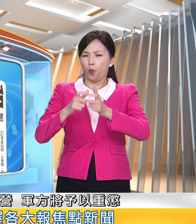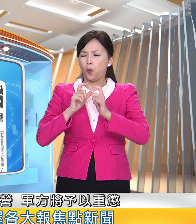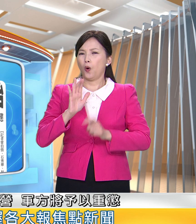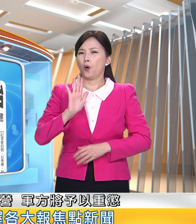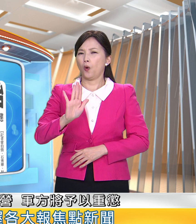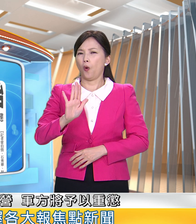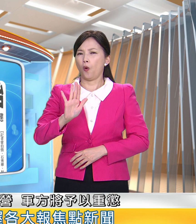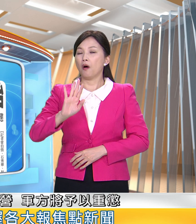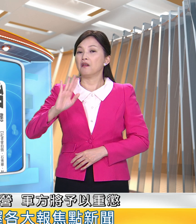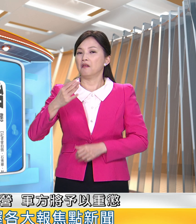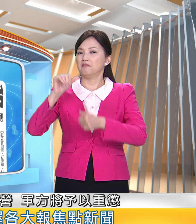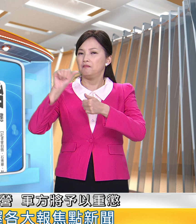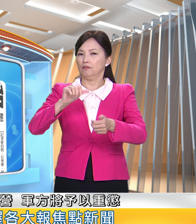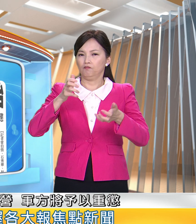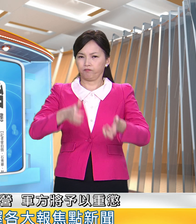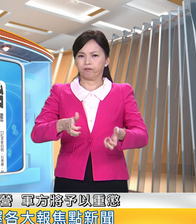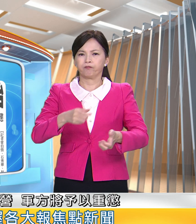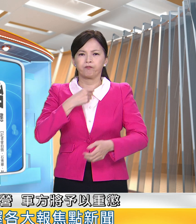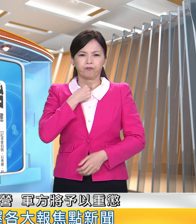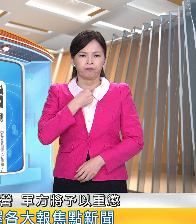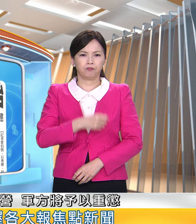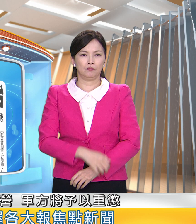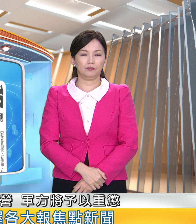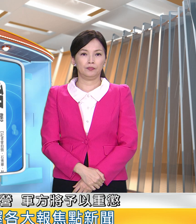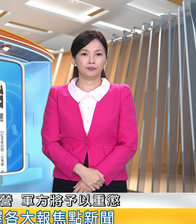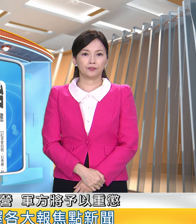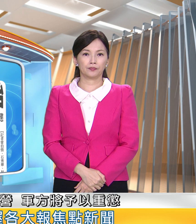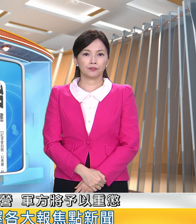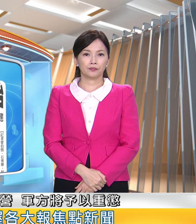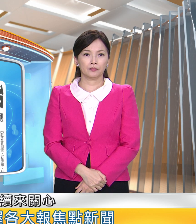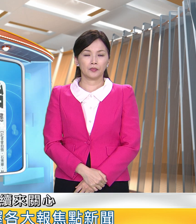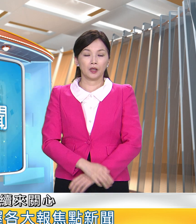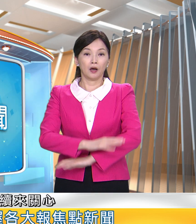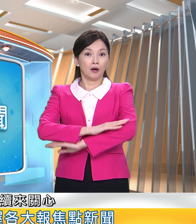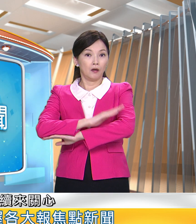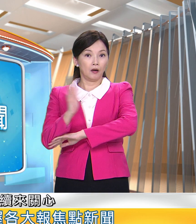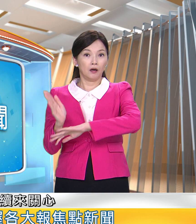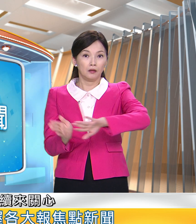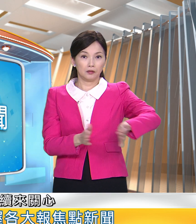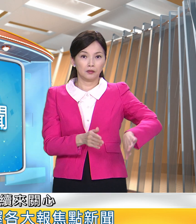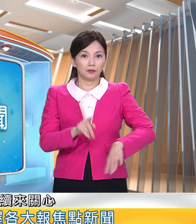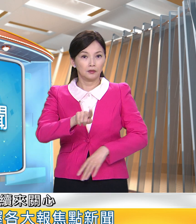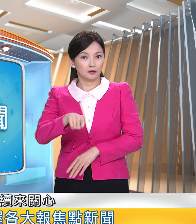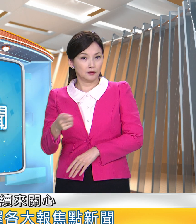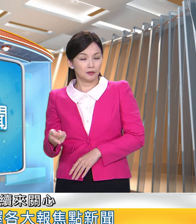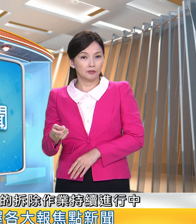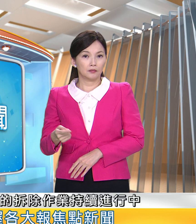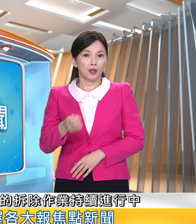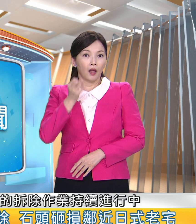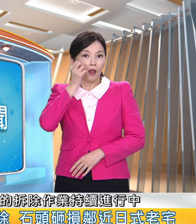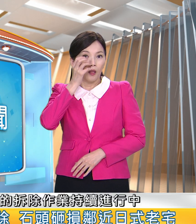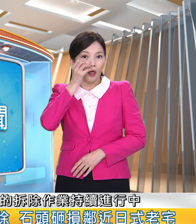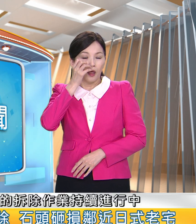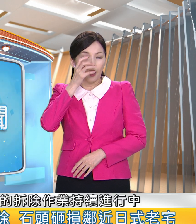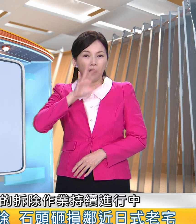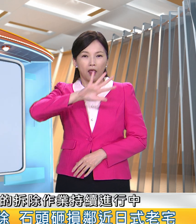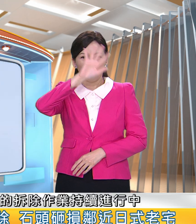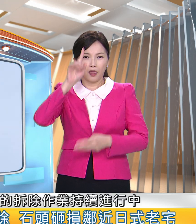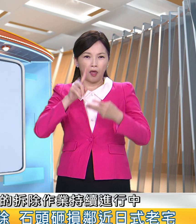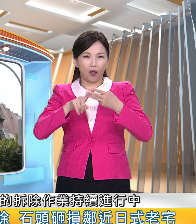方将会予以重惩。看完报纸重点，继续来关心花莲天王星大楼